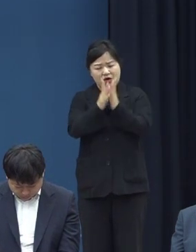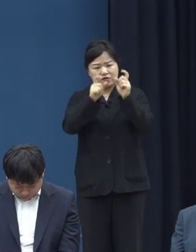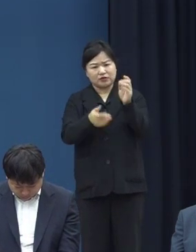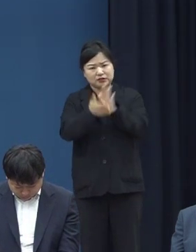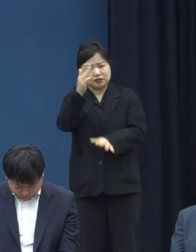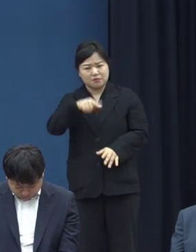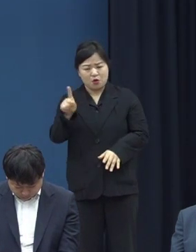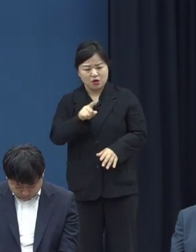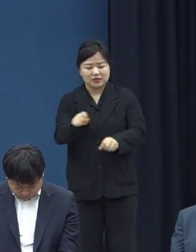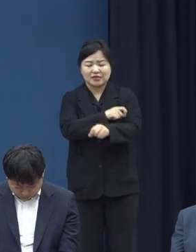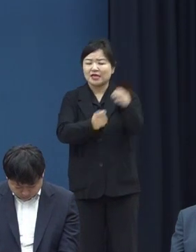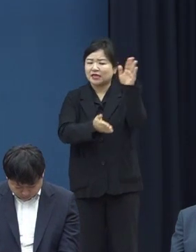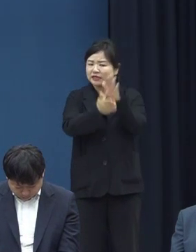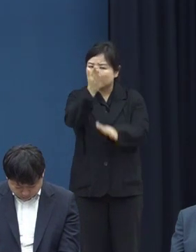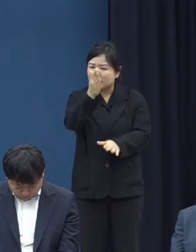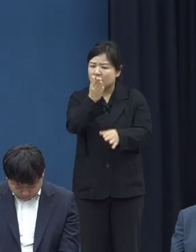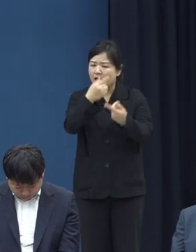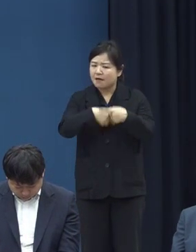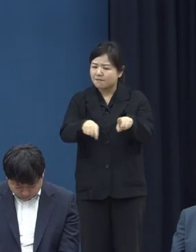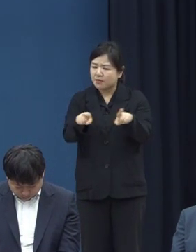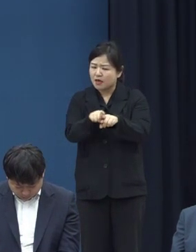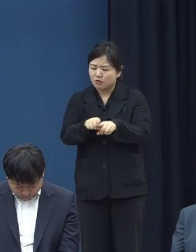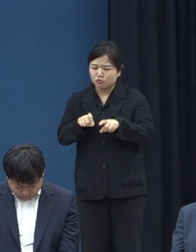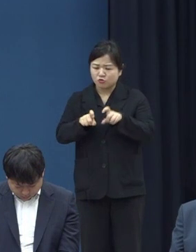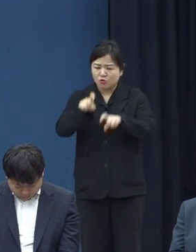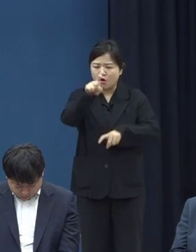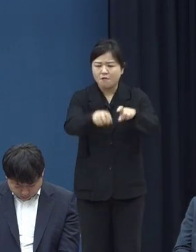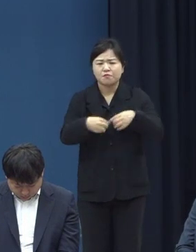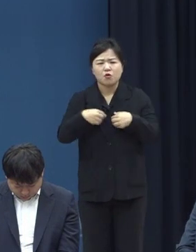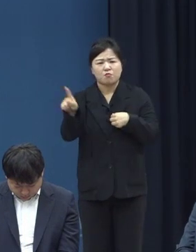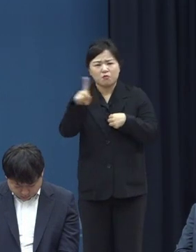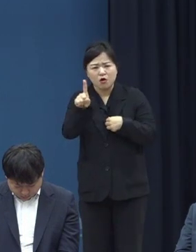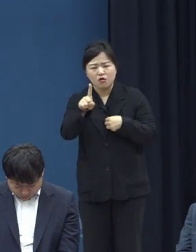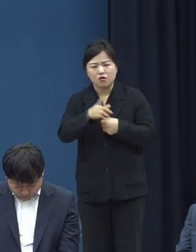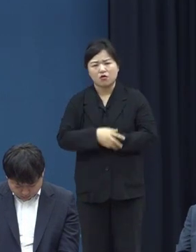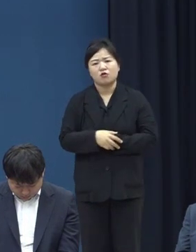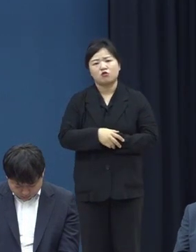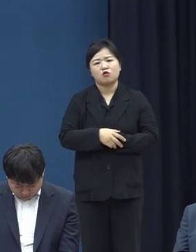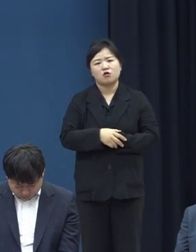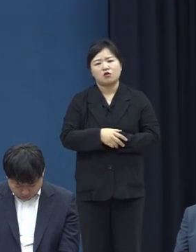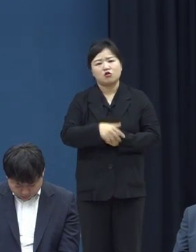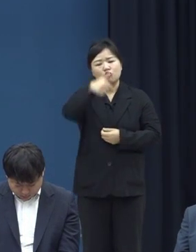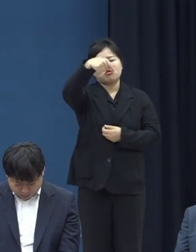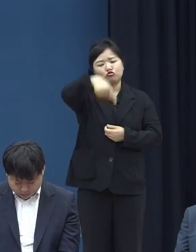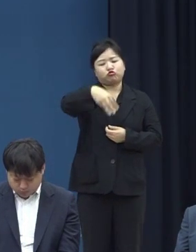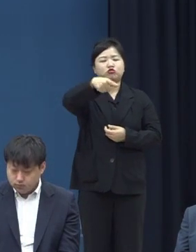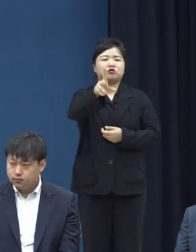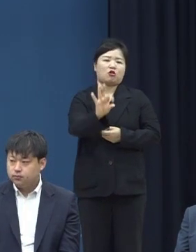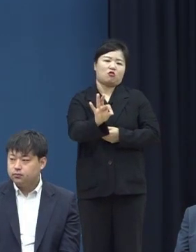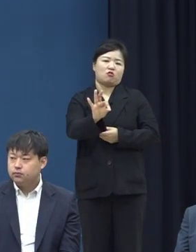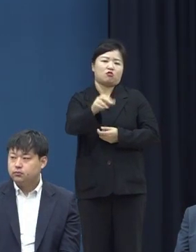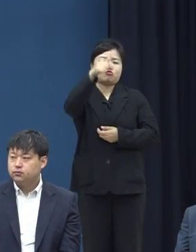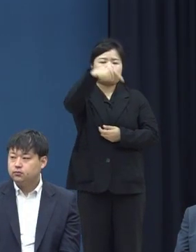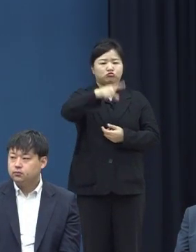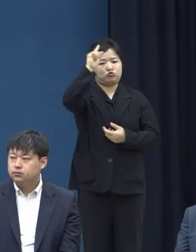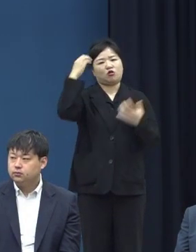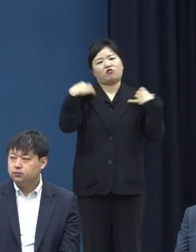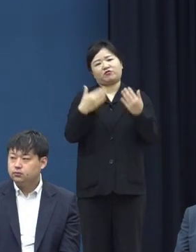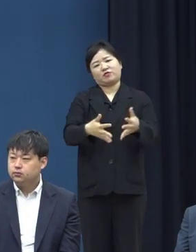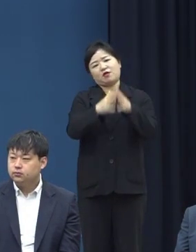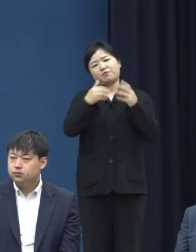화성시가 특례시와 함께 추진해야 할 것 중에서 가장 중요한 것이 바로 구청 선임입니다.